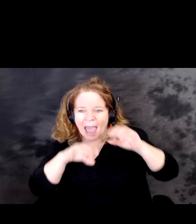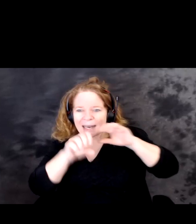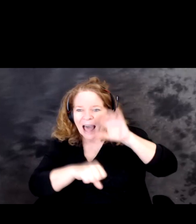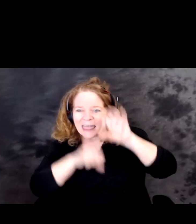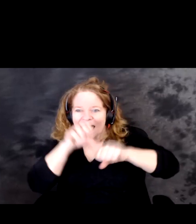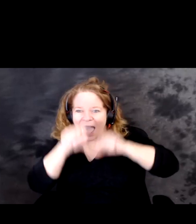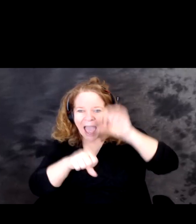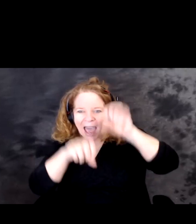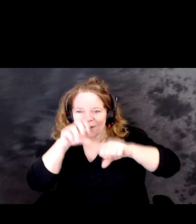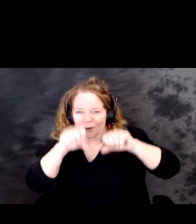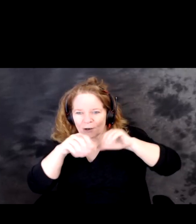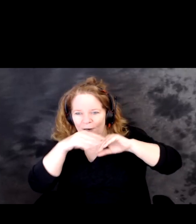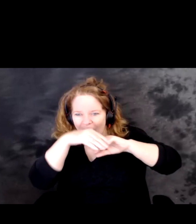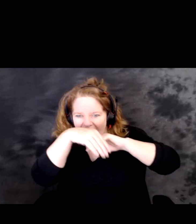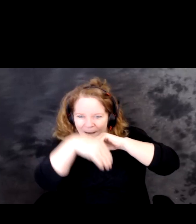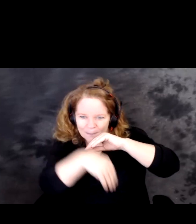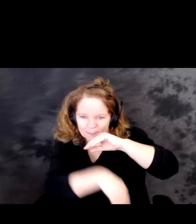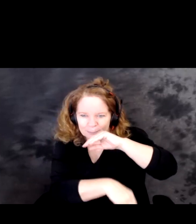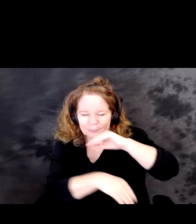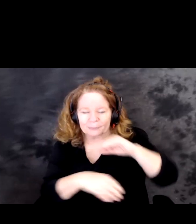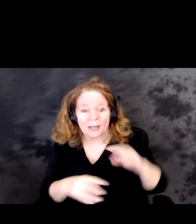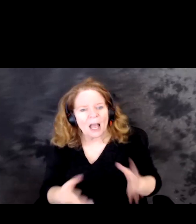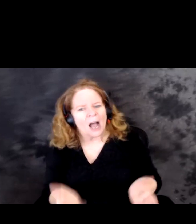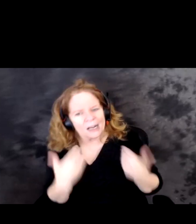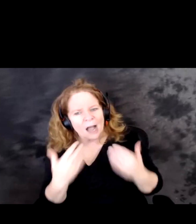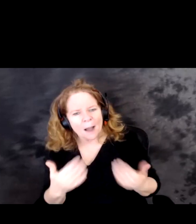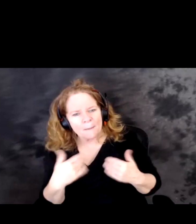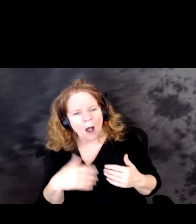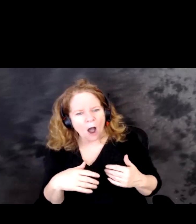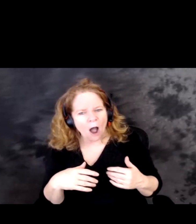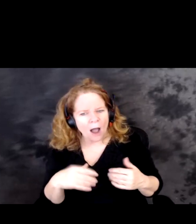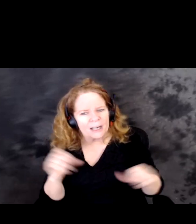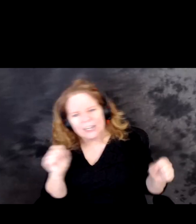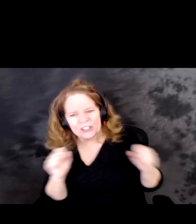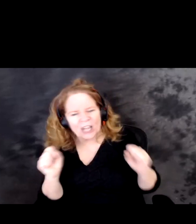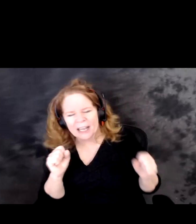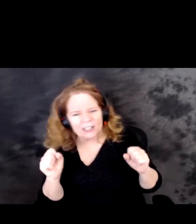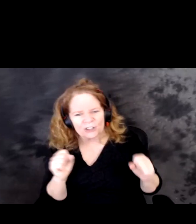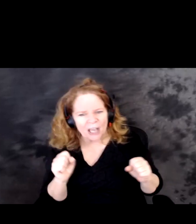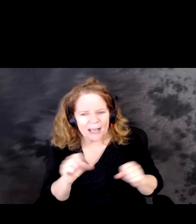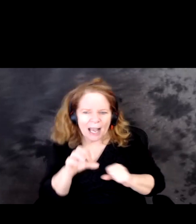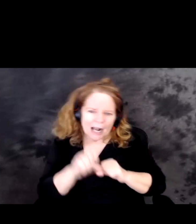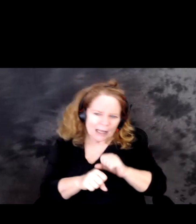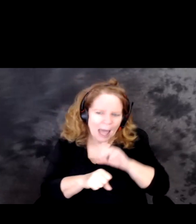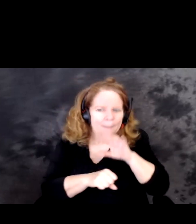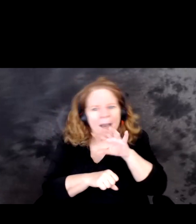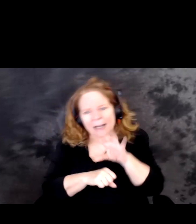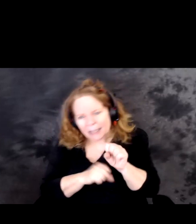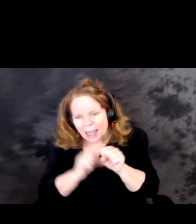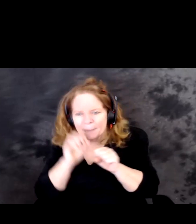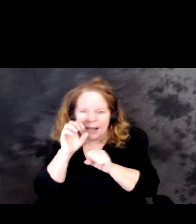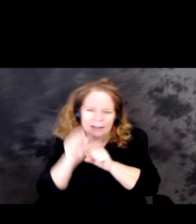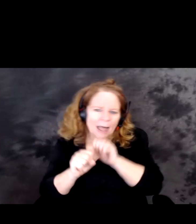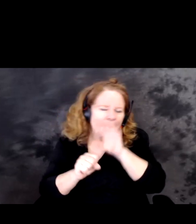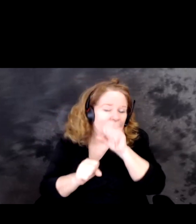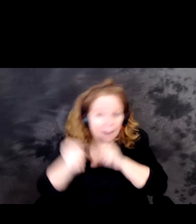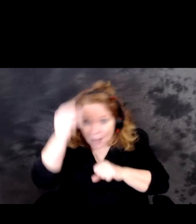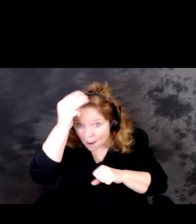colocó una larga escalera contra el avión. Vamos, abeja Shaky Shake, sube la escalera.